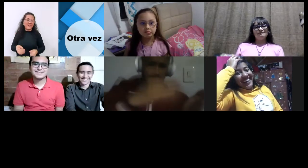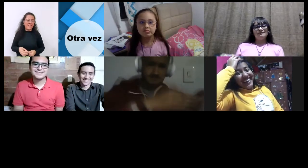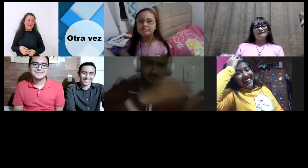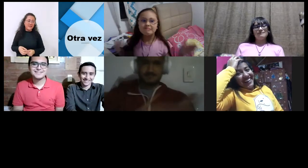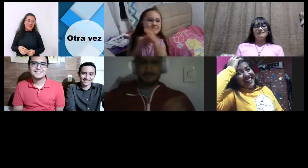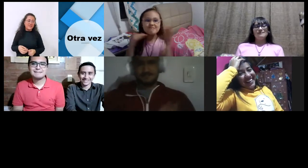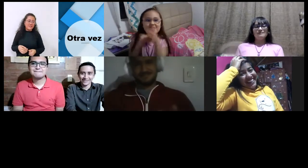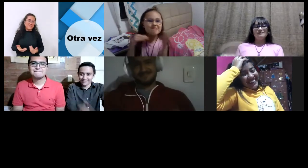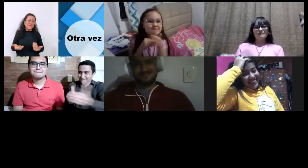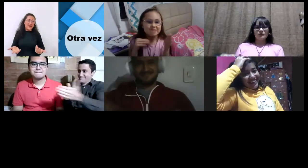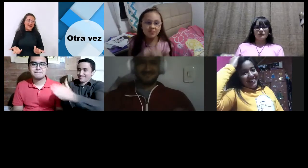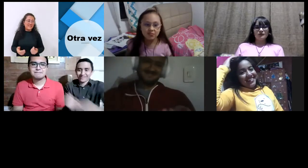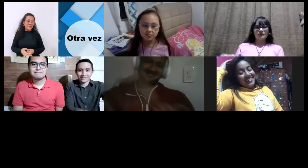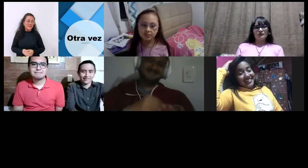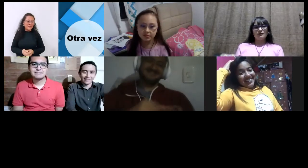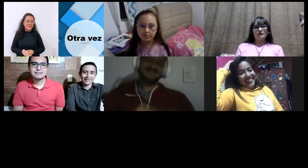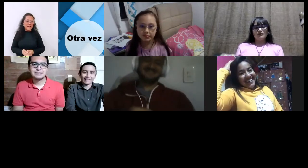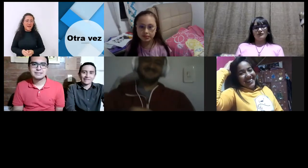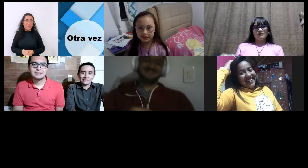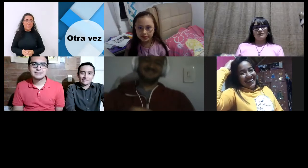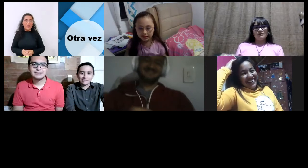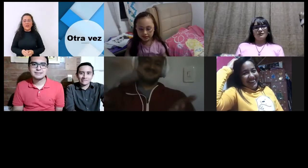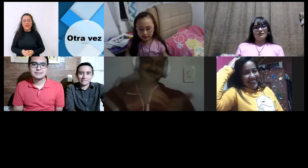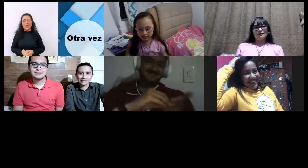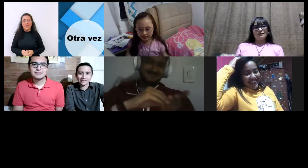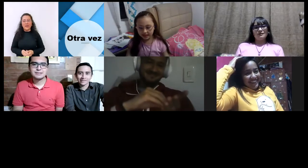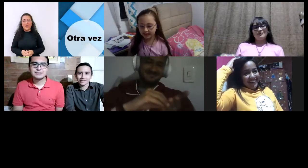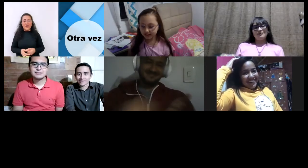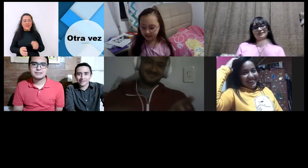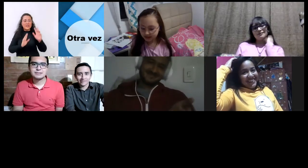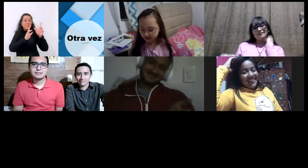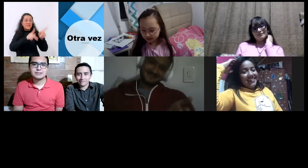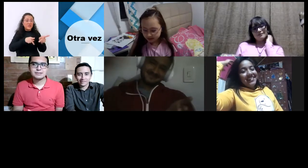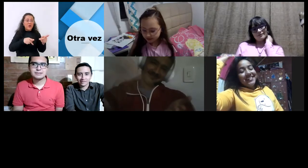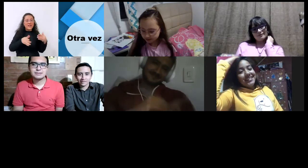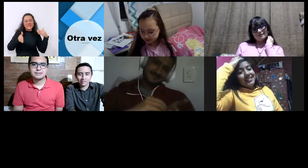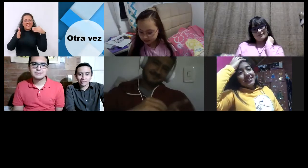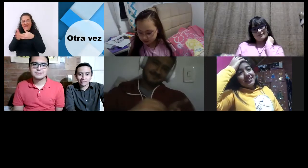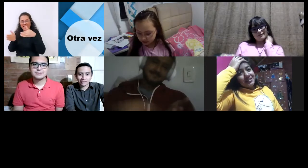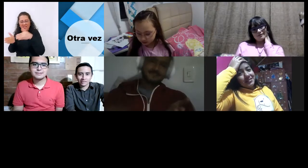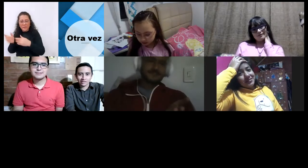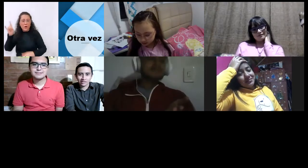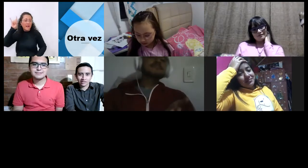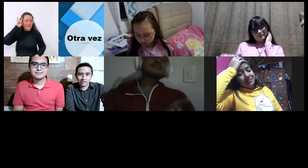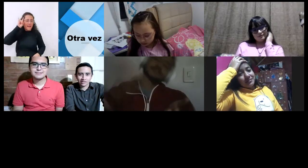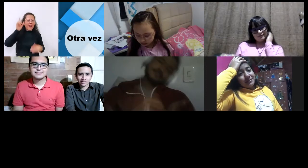atacar. Entonces es muy parecido. Me está como que esta persona está atacándome o el diablo